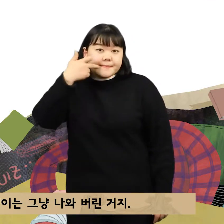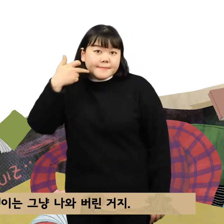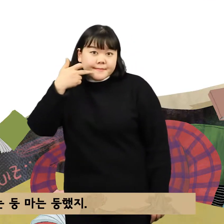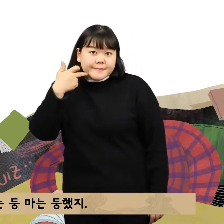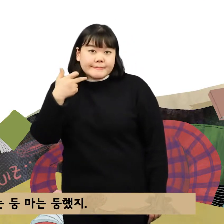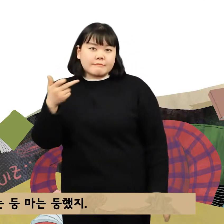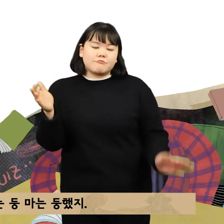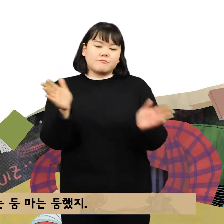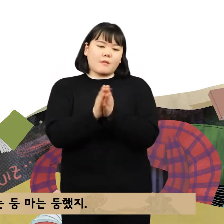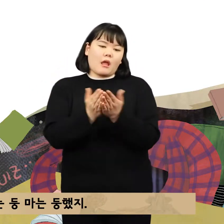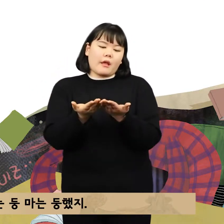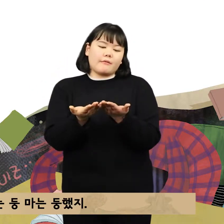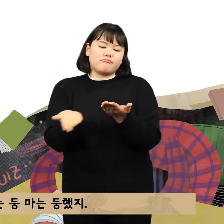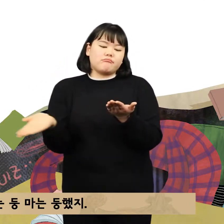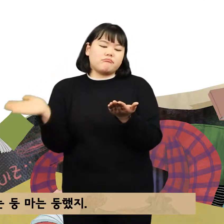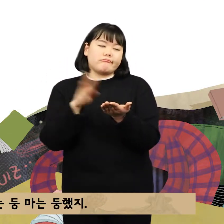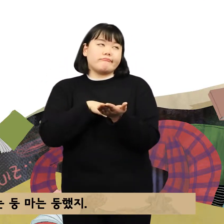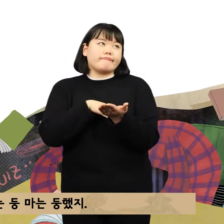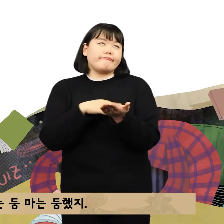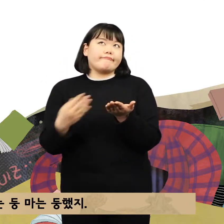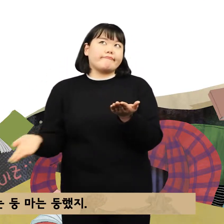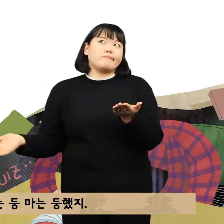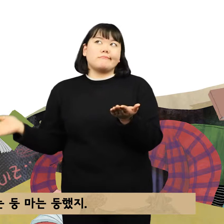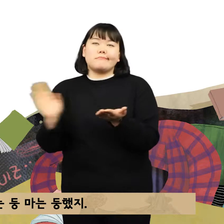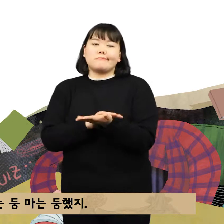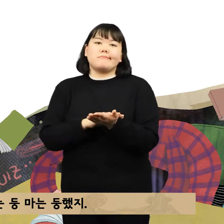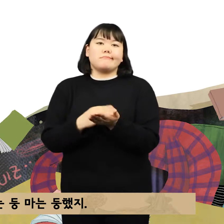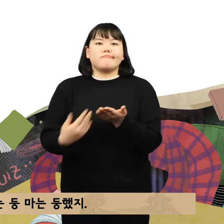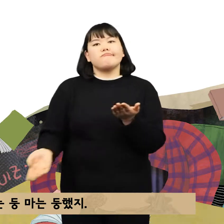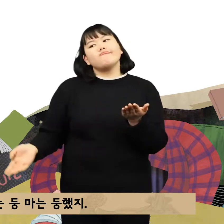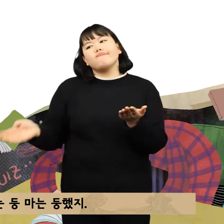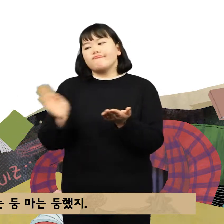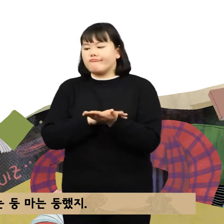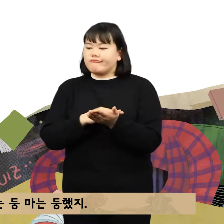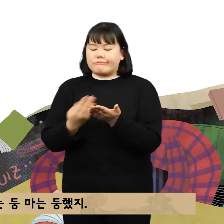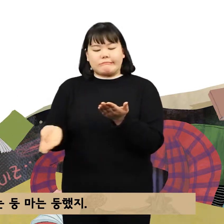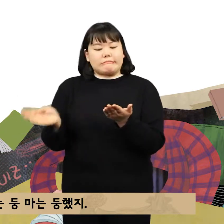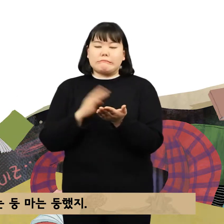근영이는 책도 보는 둥 마는 둥 했지.